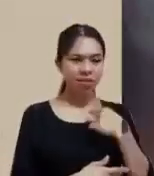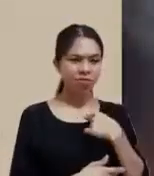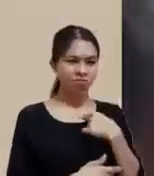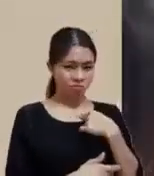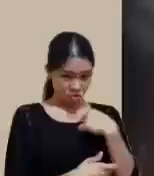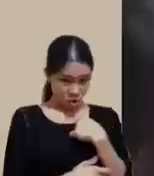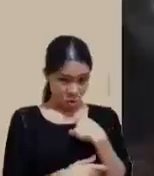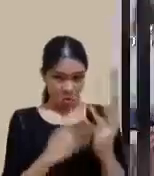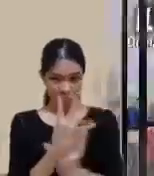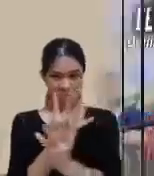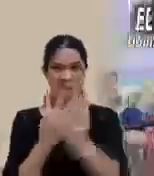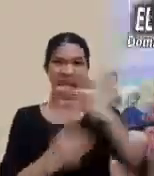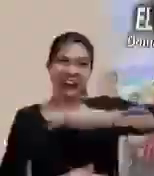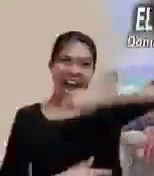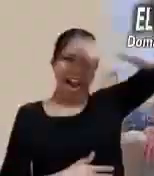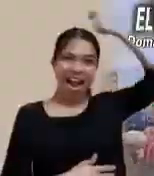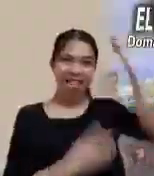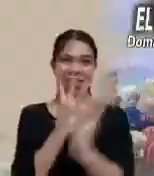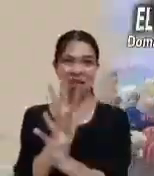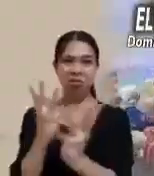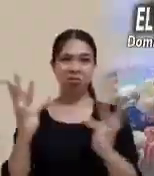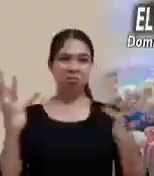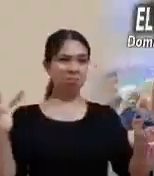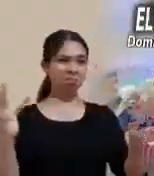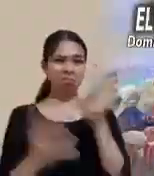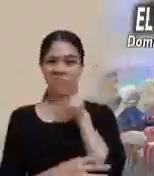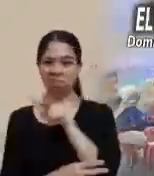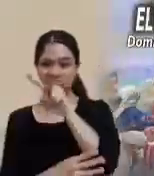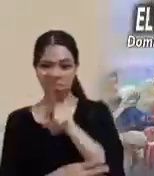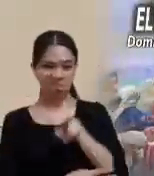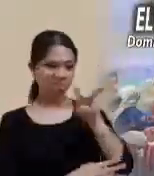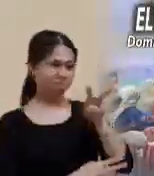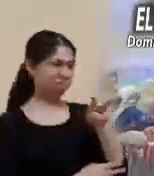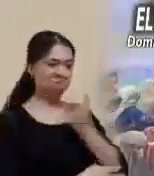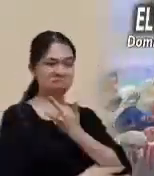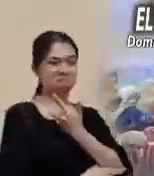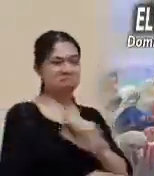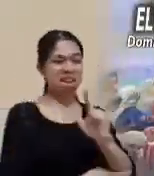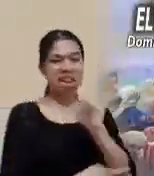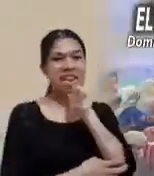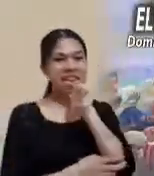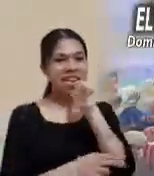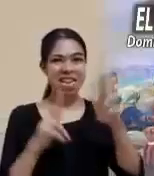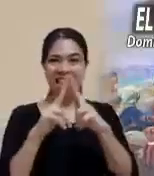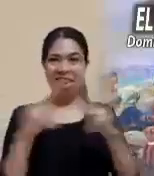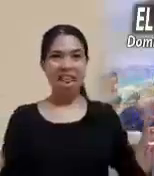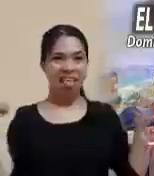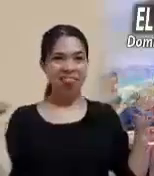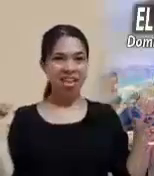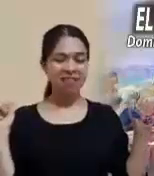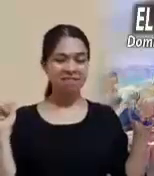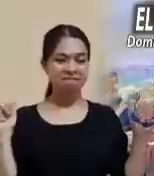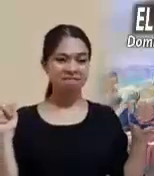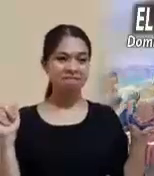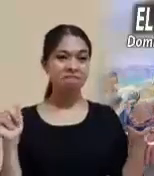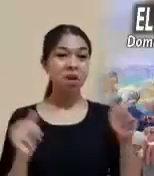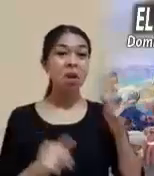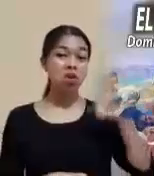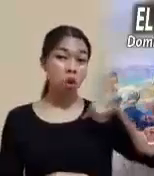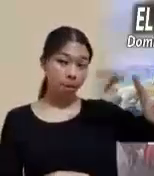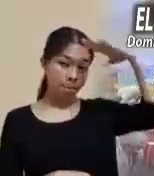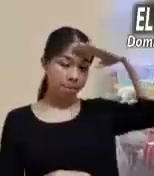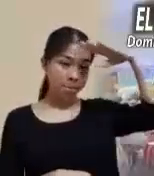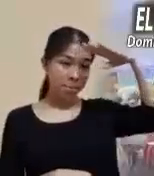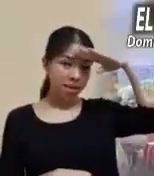a ninguno y he perdido toda esperanza. Todos son iguales. Yo más bien pienso que cada quien